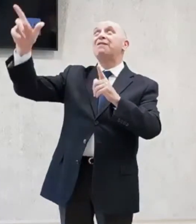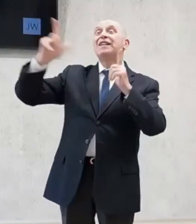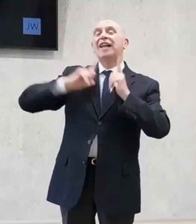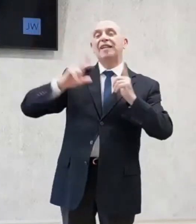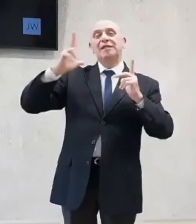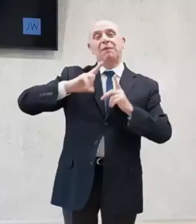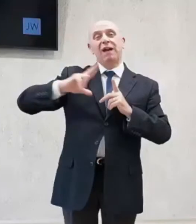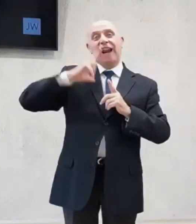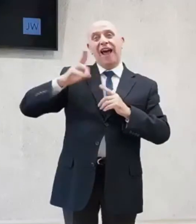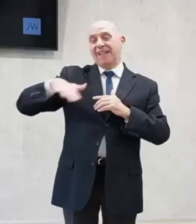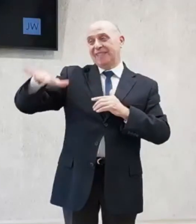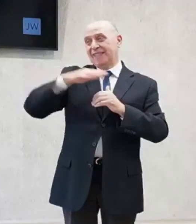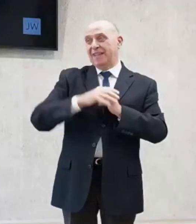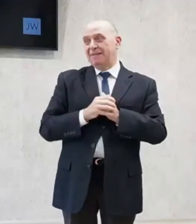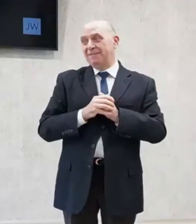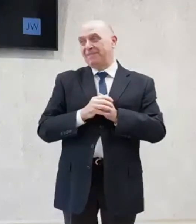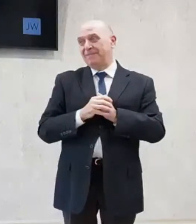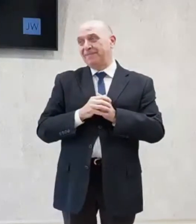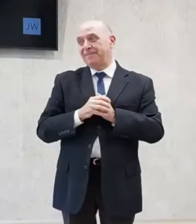dando